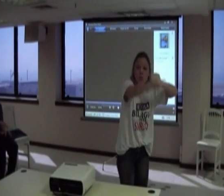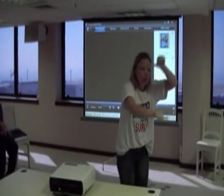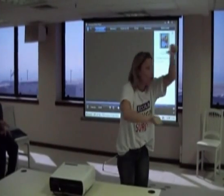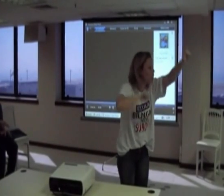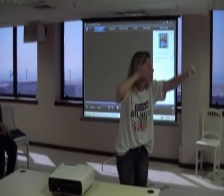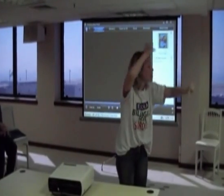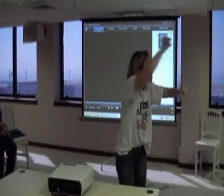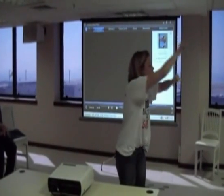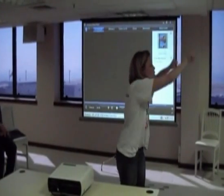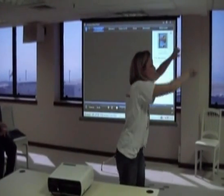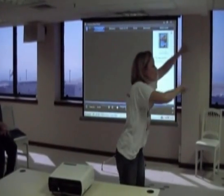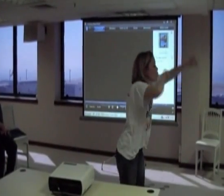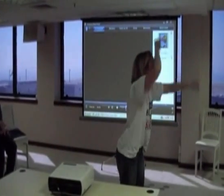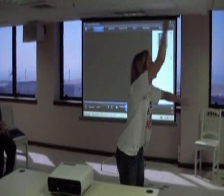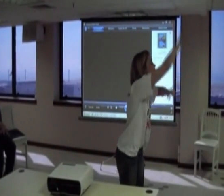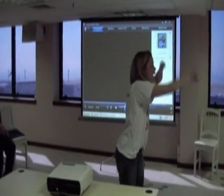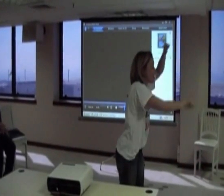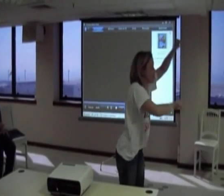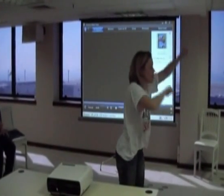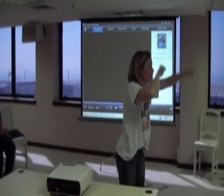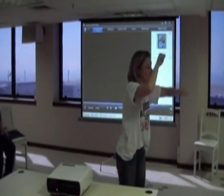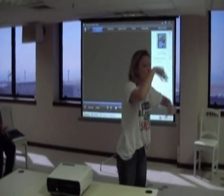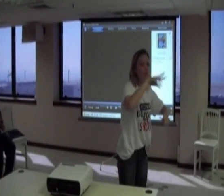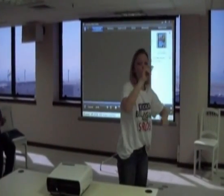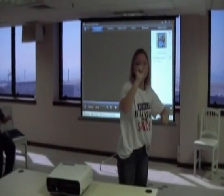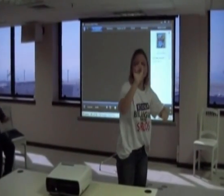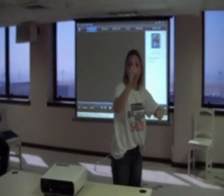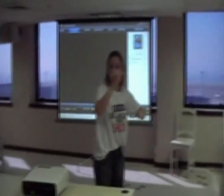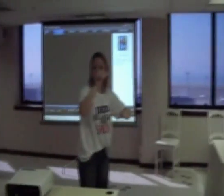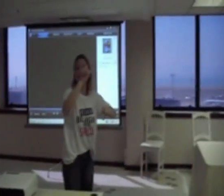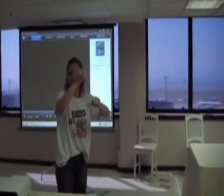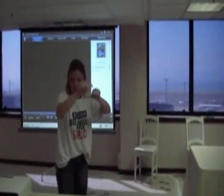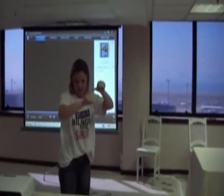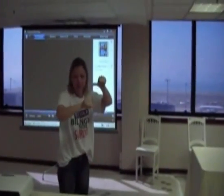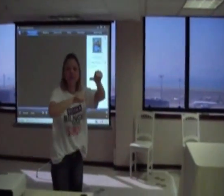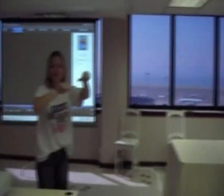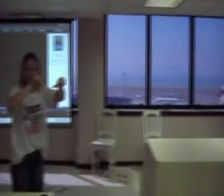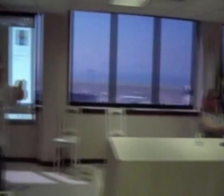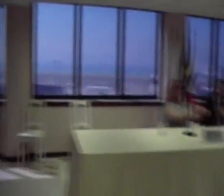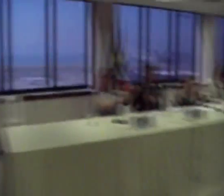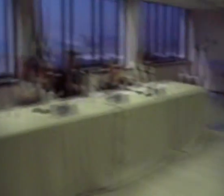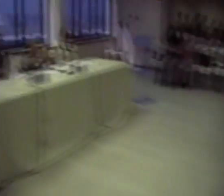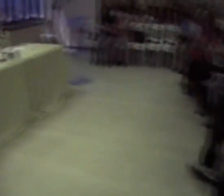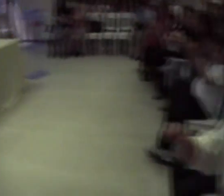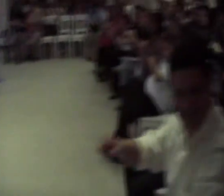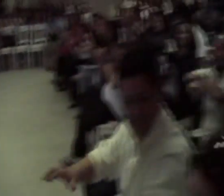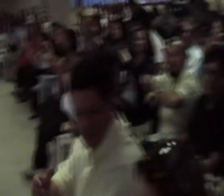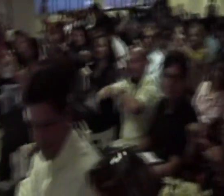sinal de mundo. O próximo sinal é com os polegares abertos e os dedos fechados, apenas o polegar aberto, e rodando